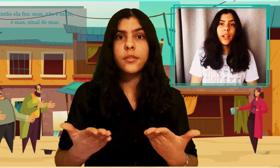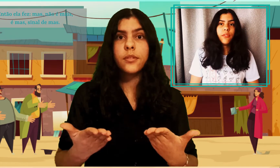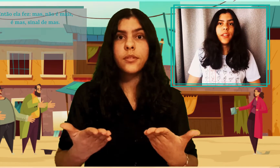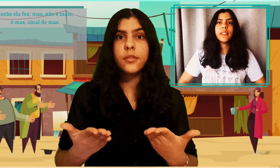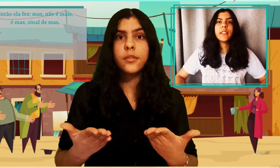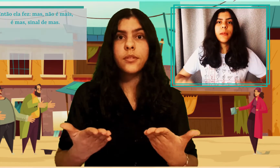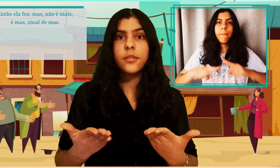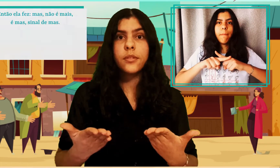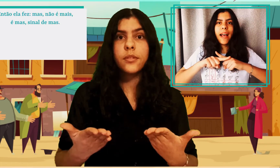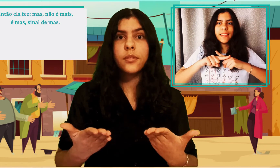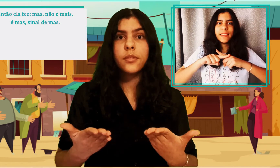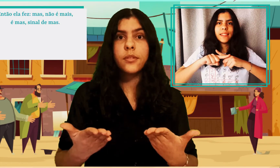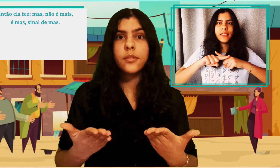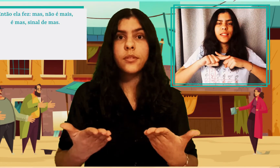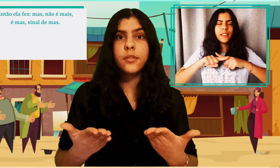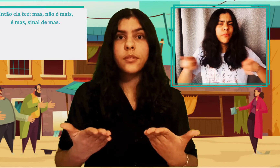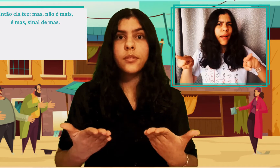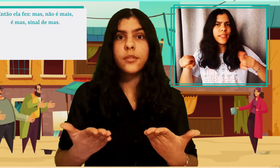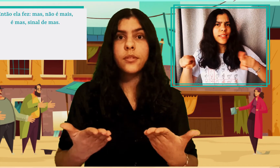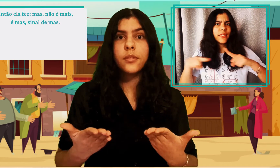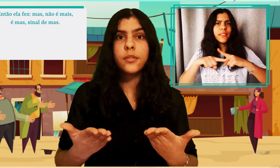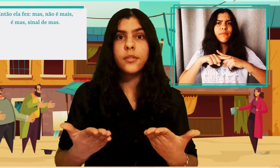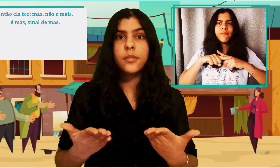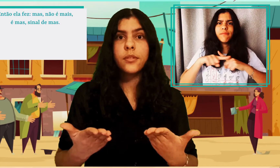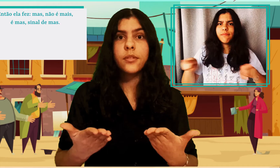Então, ela fez mas.